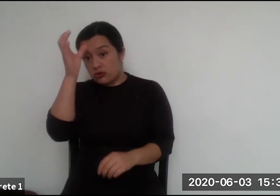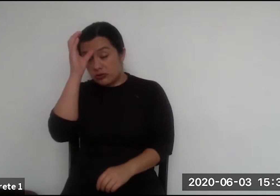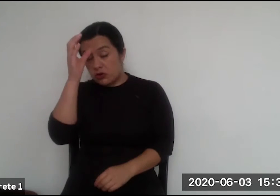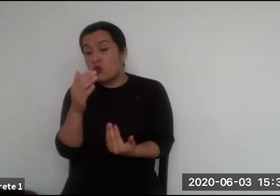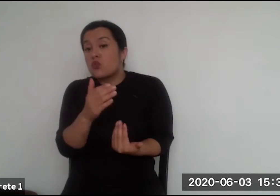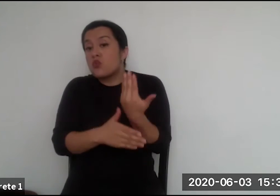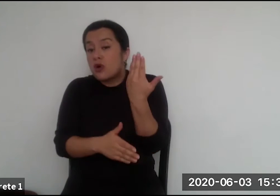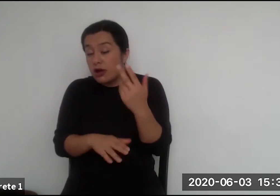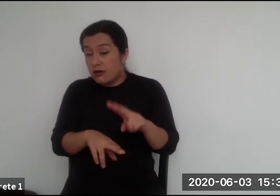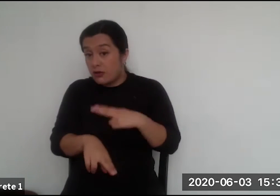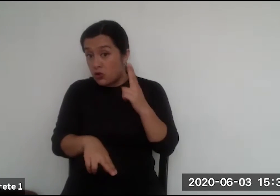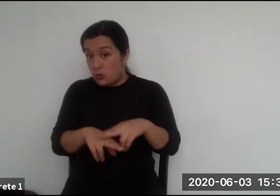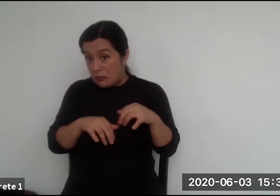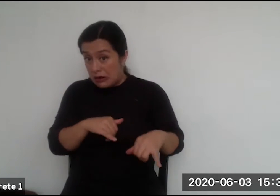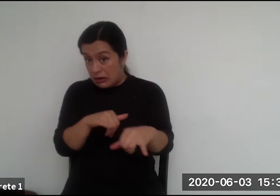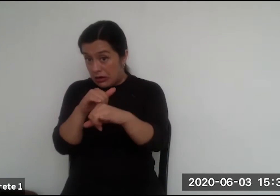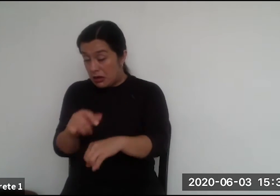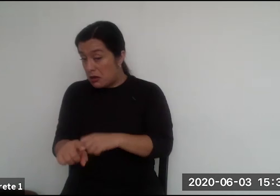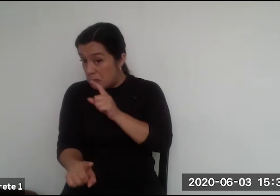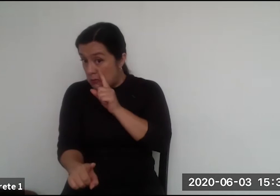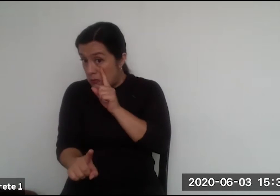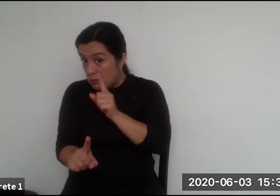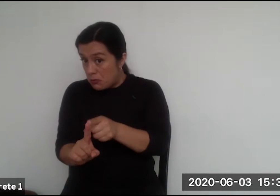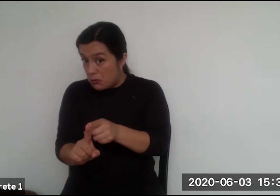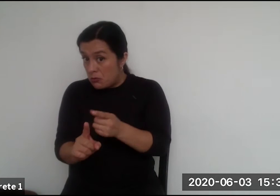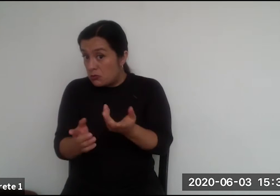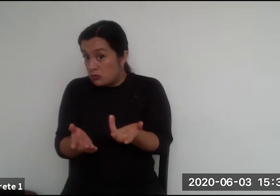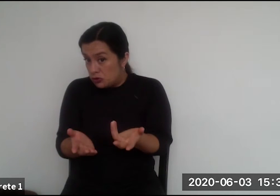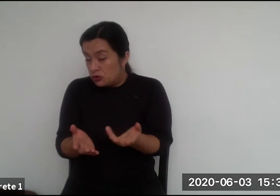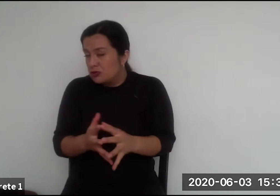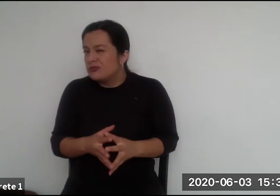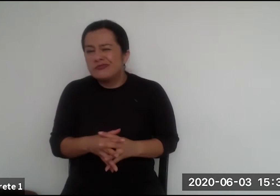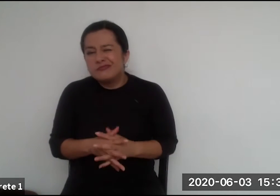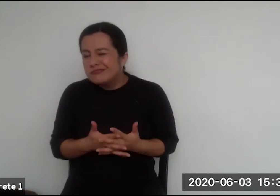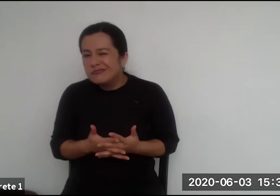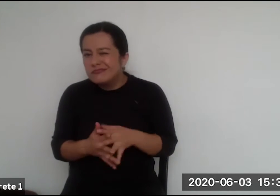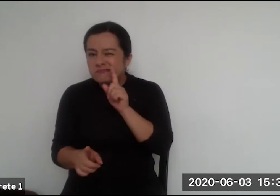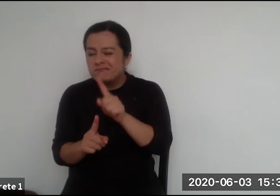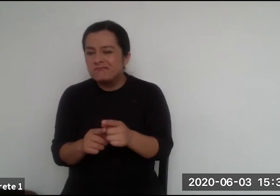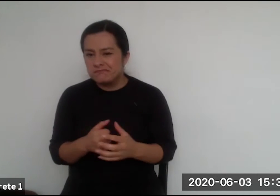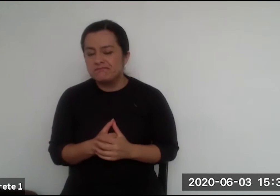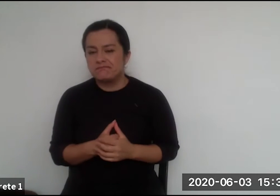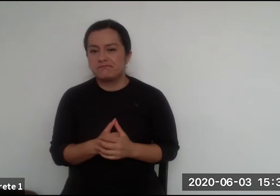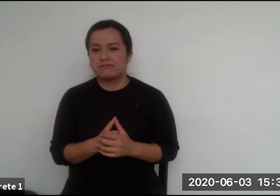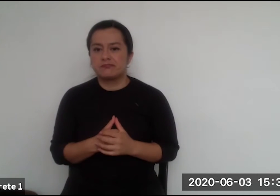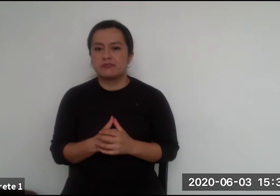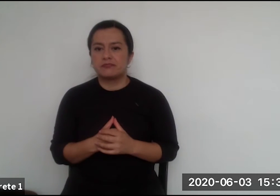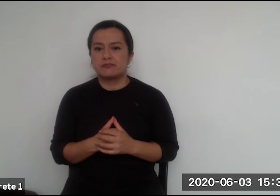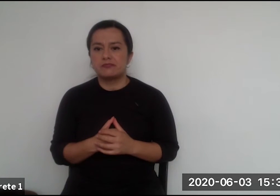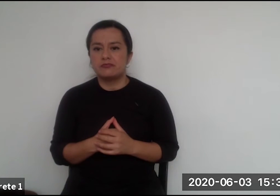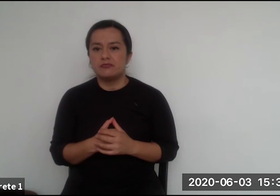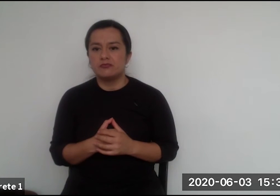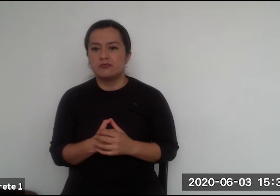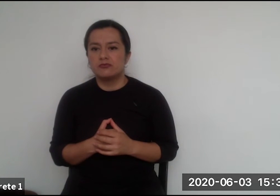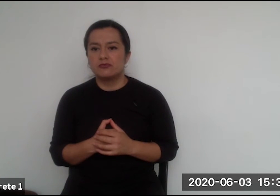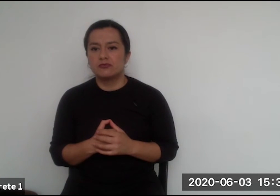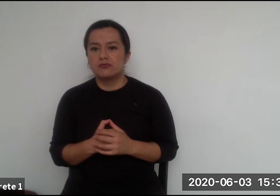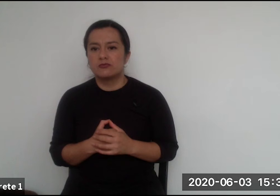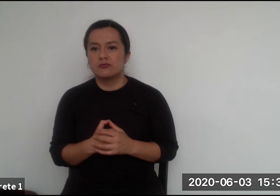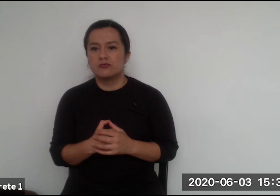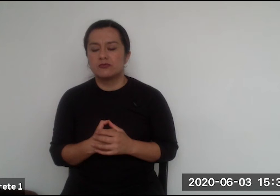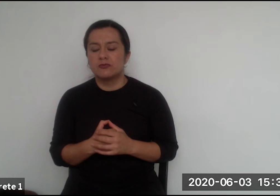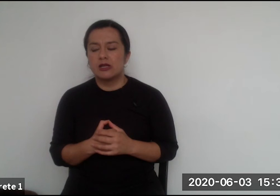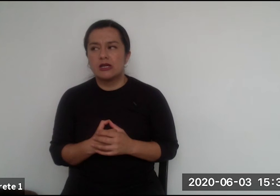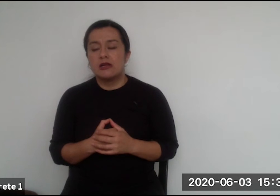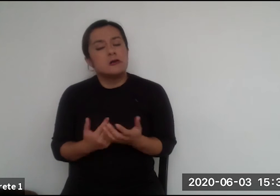na Bolívia, na Colômbia, no Paraguai, no Uruguai, no próprio México, já